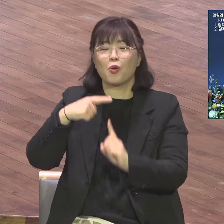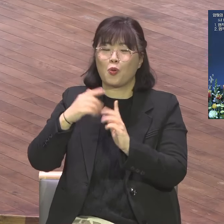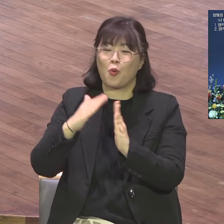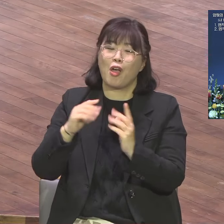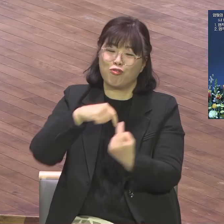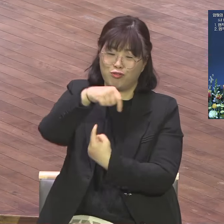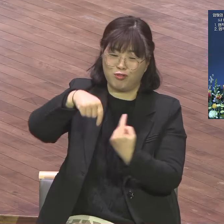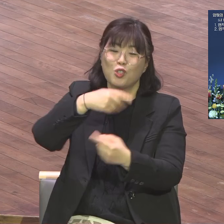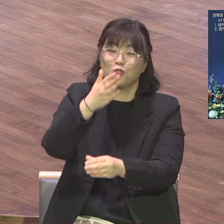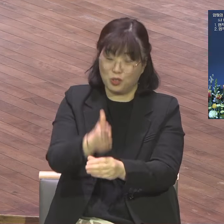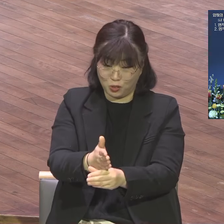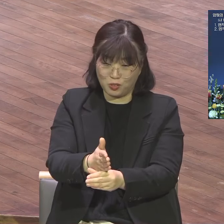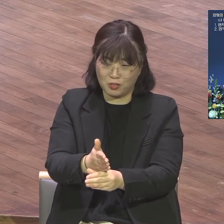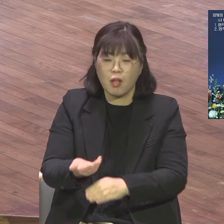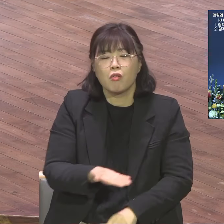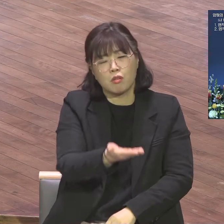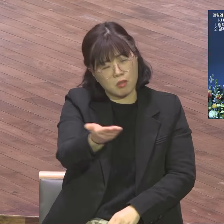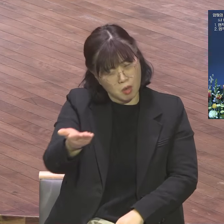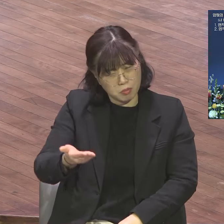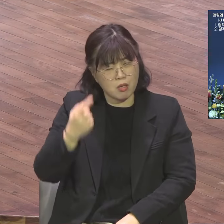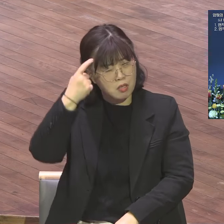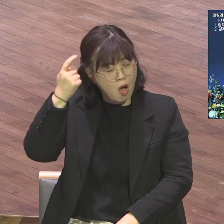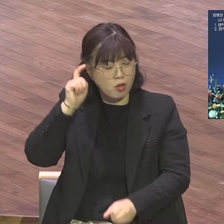가지시길 바랍니다.